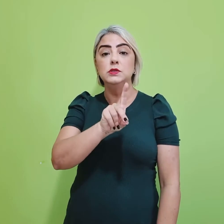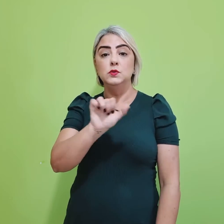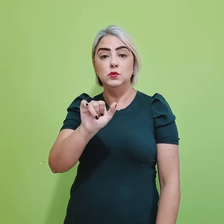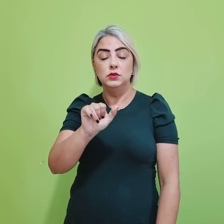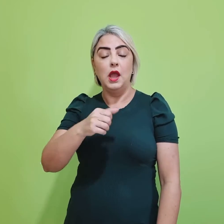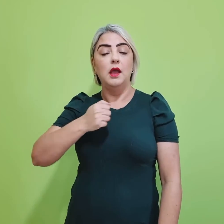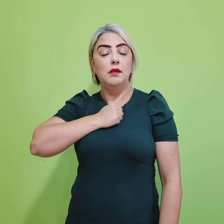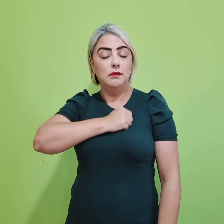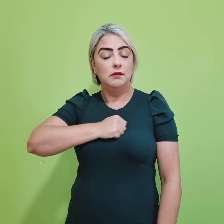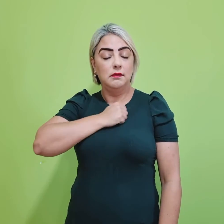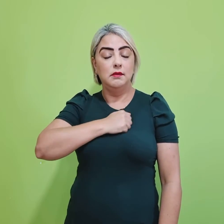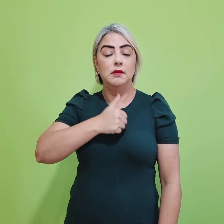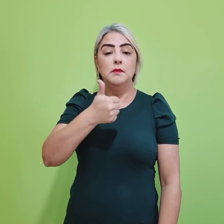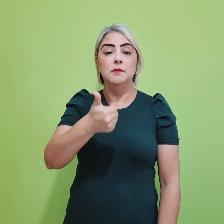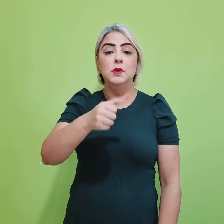de agosto de